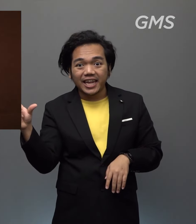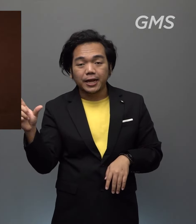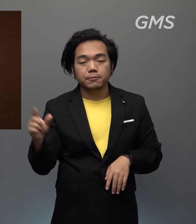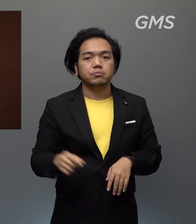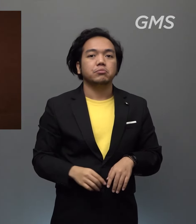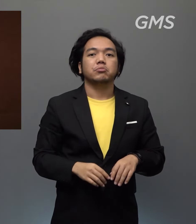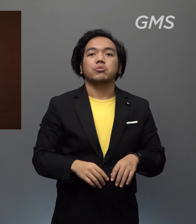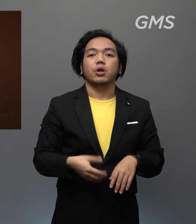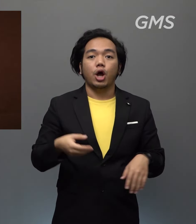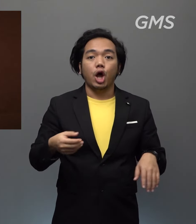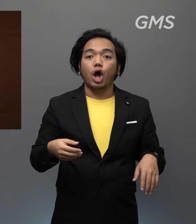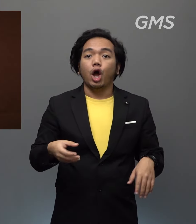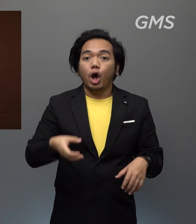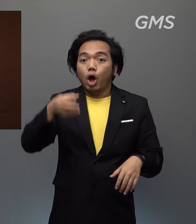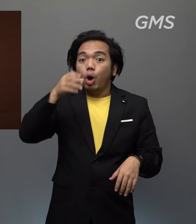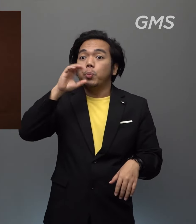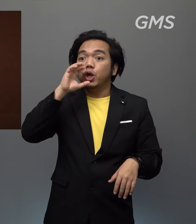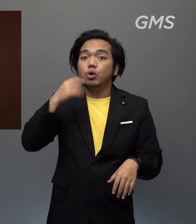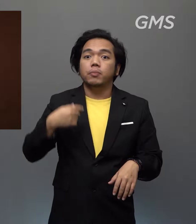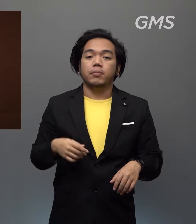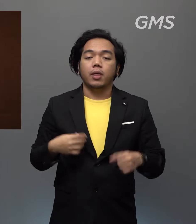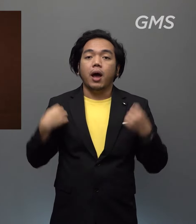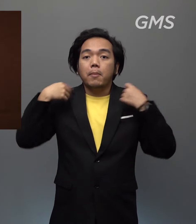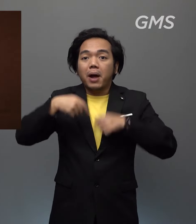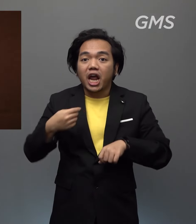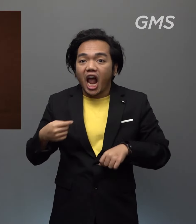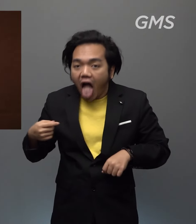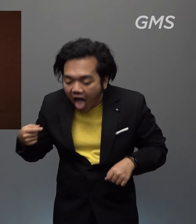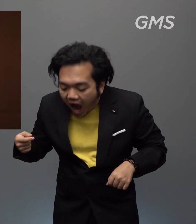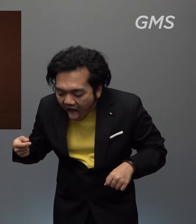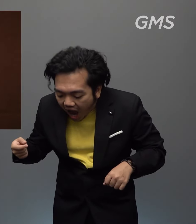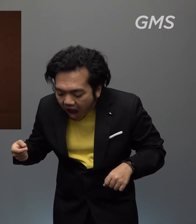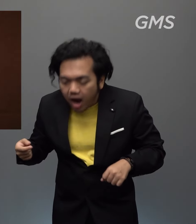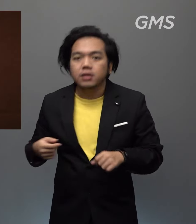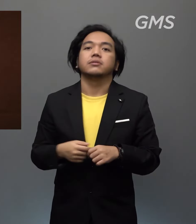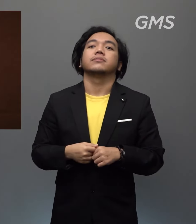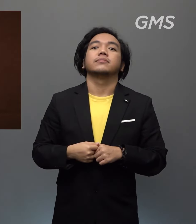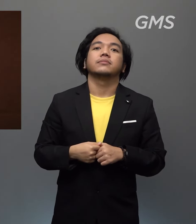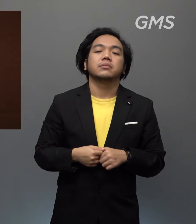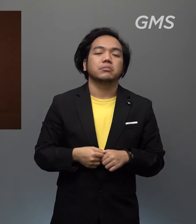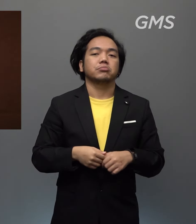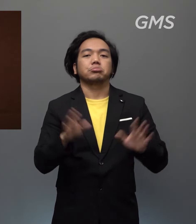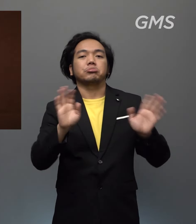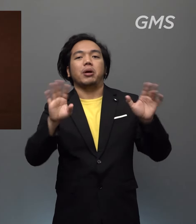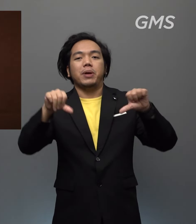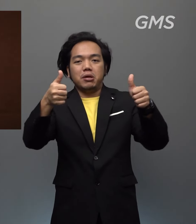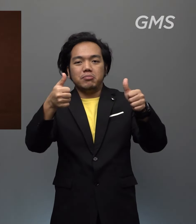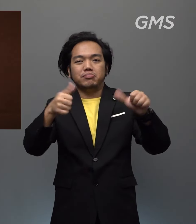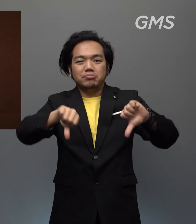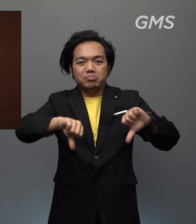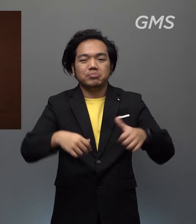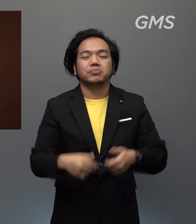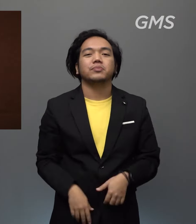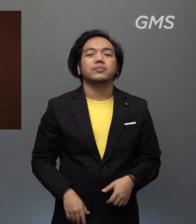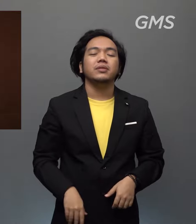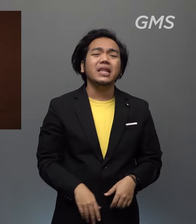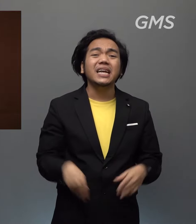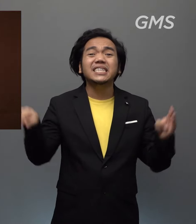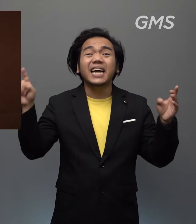orang inilah yang akan pergi bersama denganmu. Bapak ibu saudara sekalian, dalam kondisi terpuruk